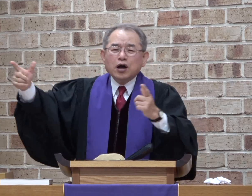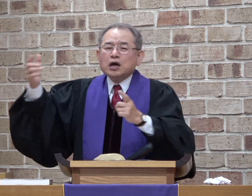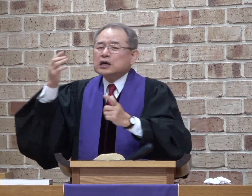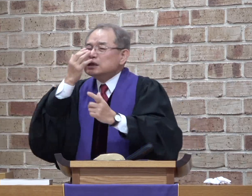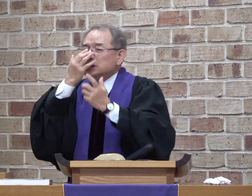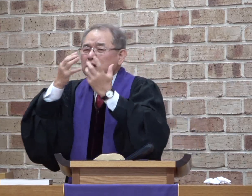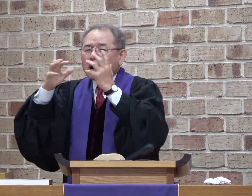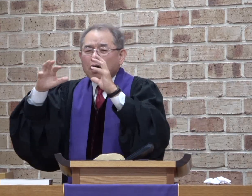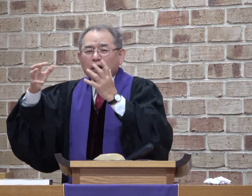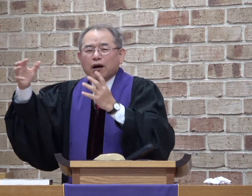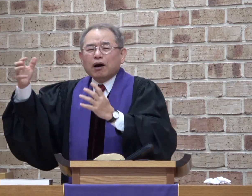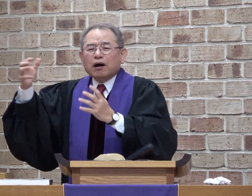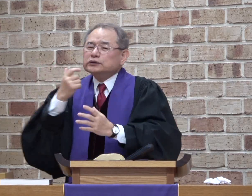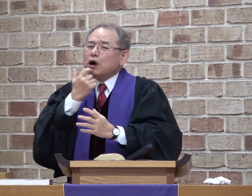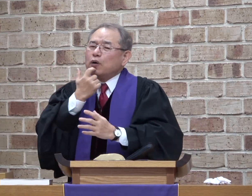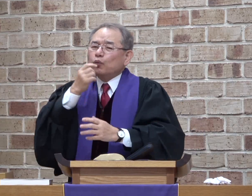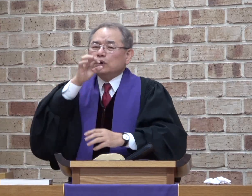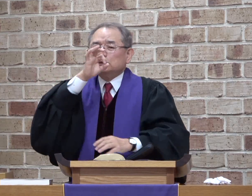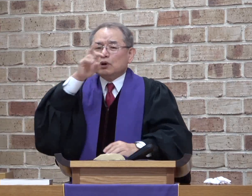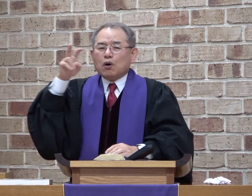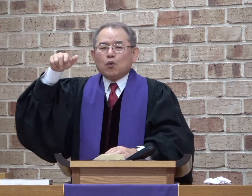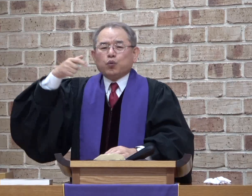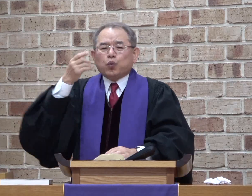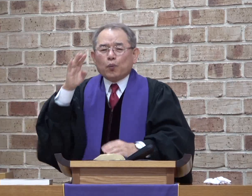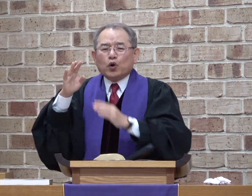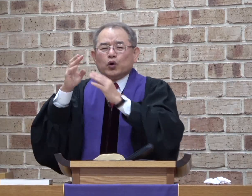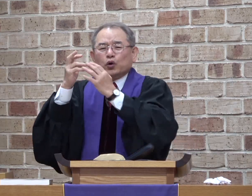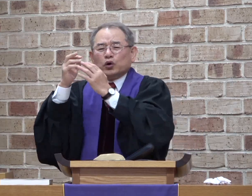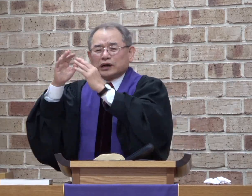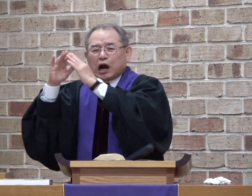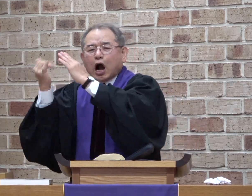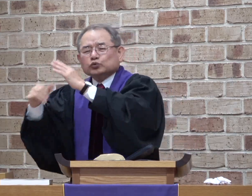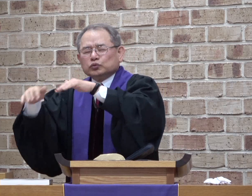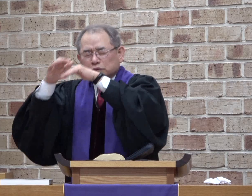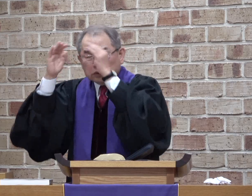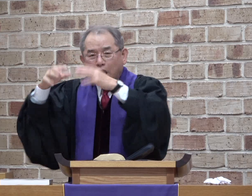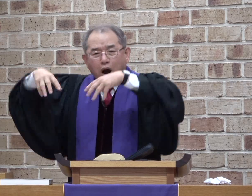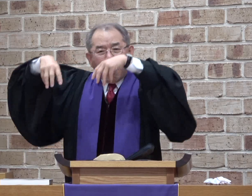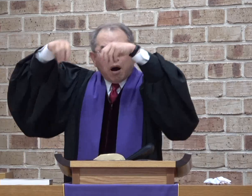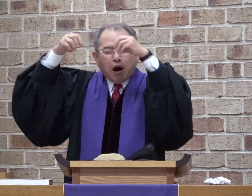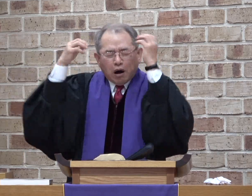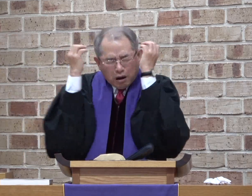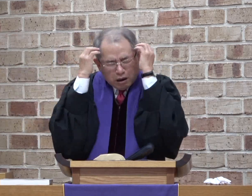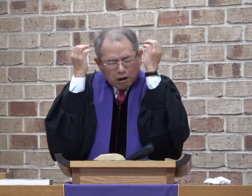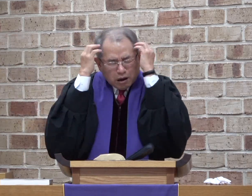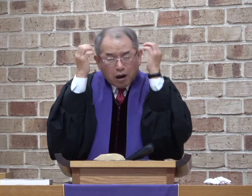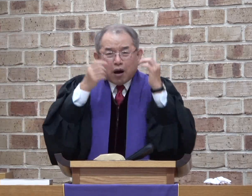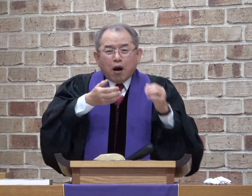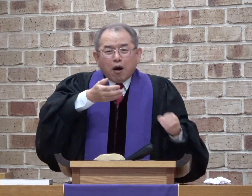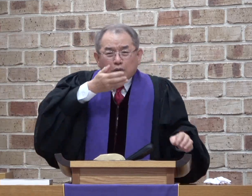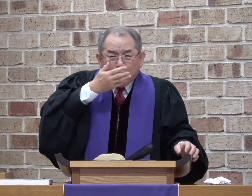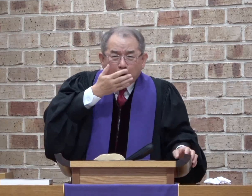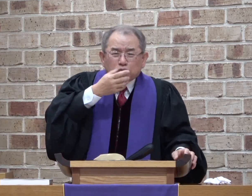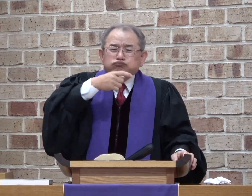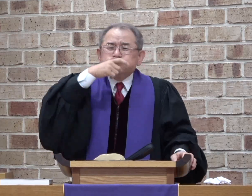애굽뿐만 아니라 야곱이 살고 있던 그 지역도 가뭄으로 많은 고생을